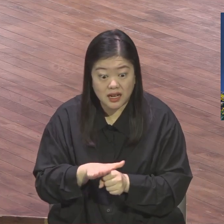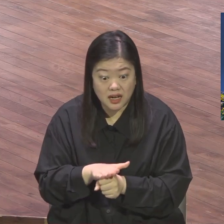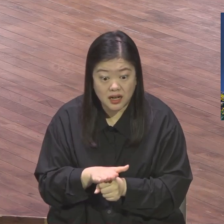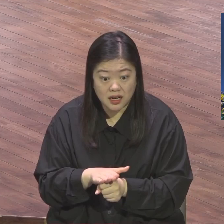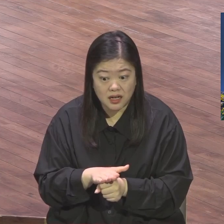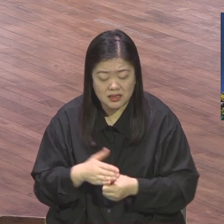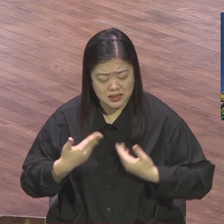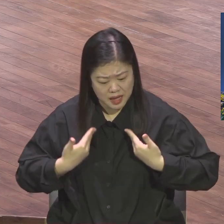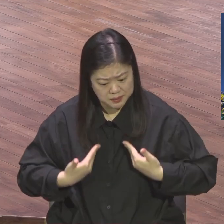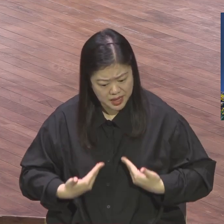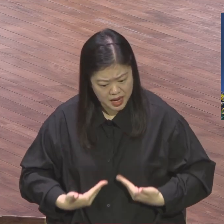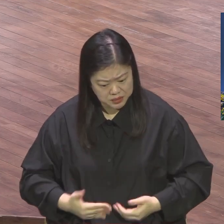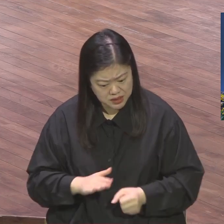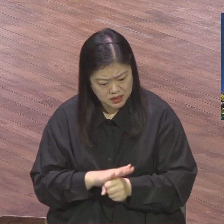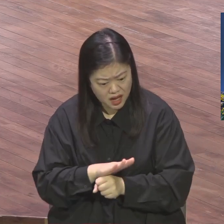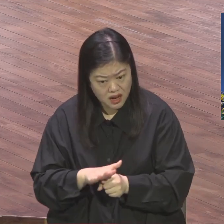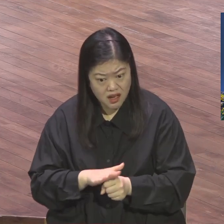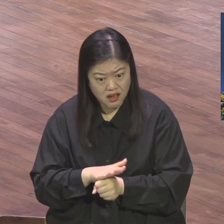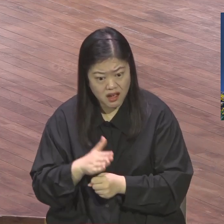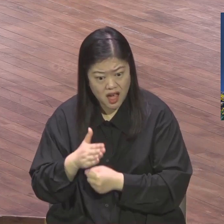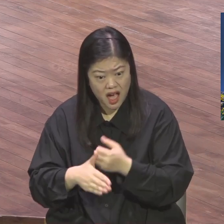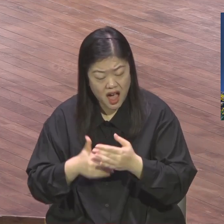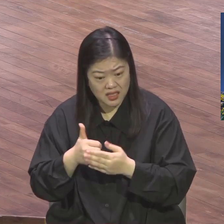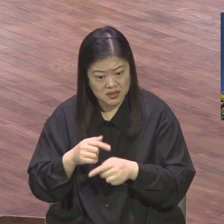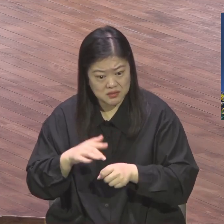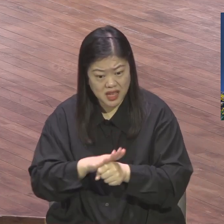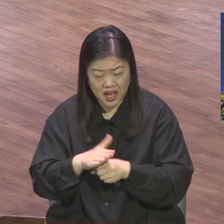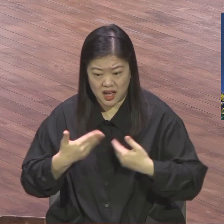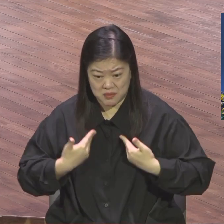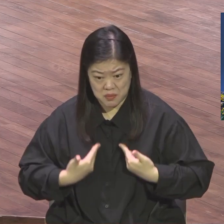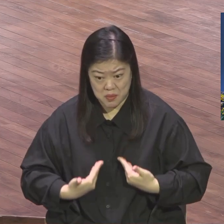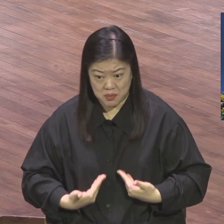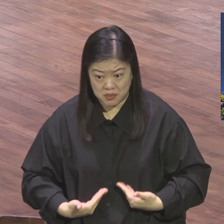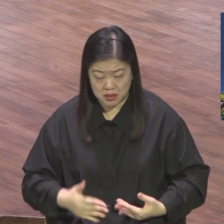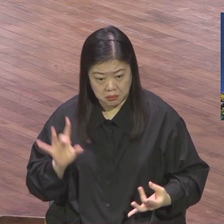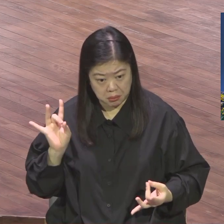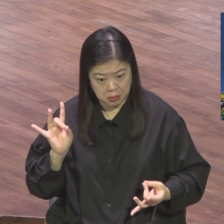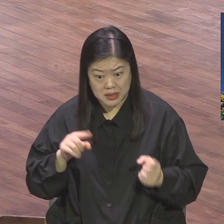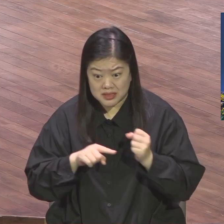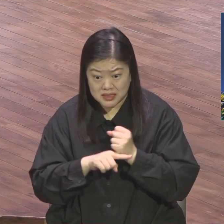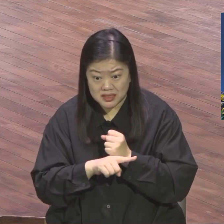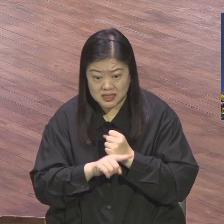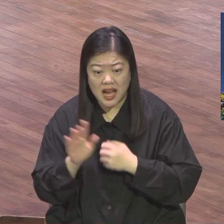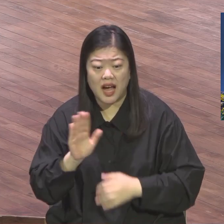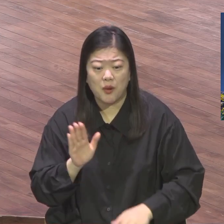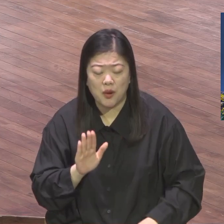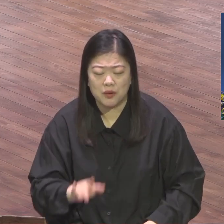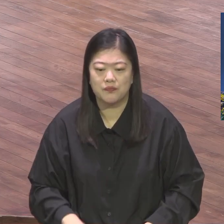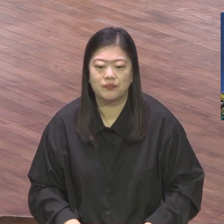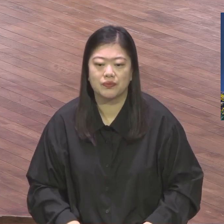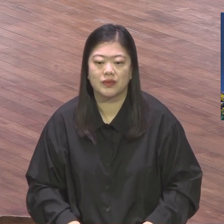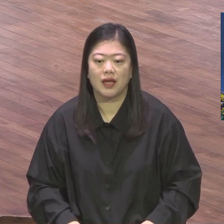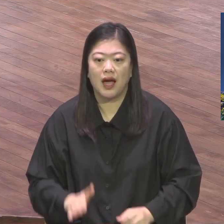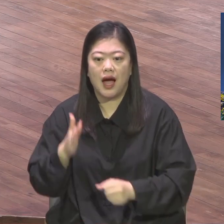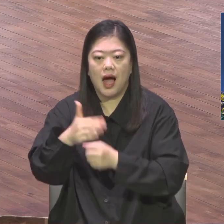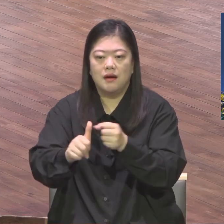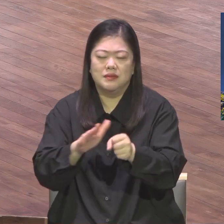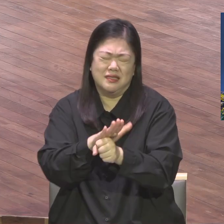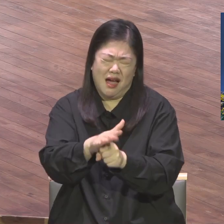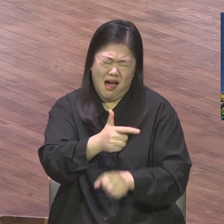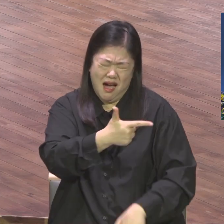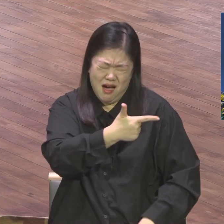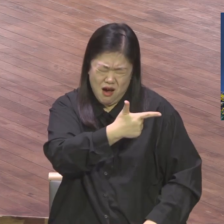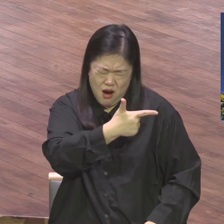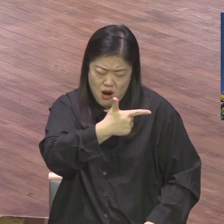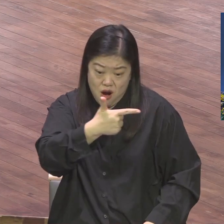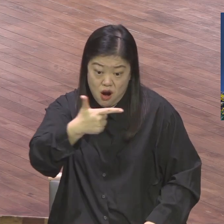사랑이 너무나 분명하고 뜨겁기 때문에 굳이 강력하게 표현할 필요가 없는